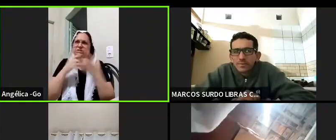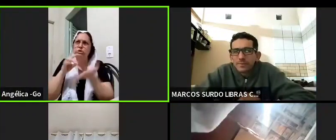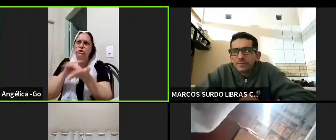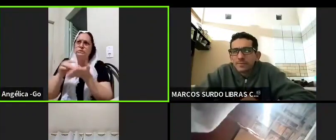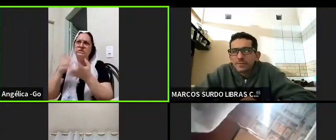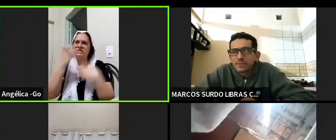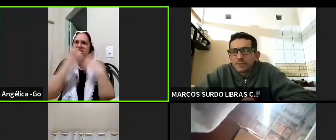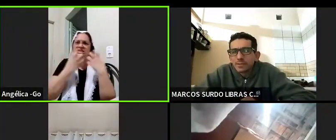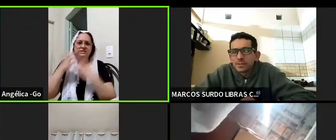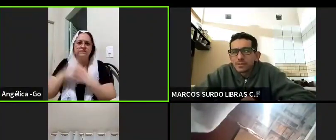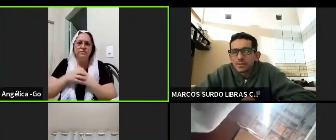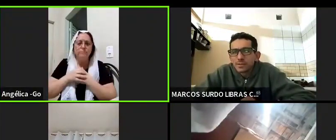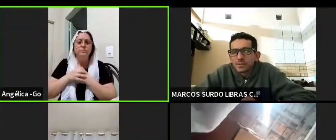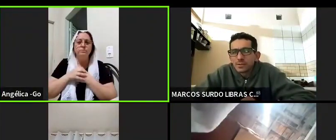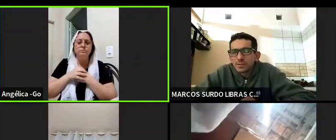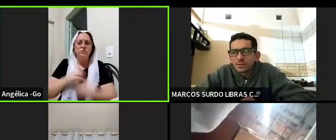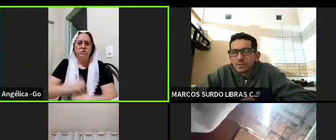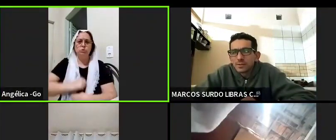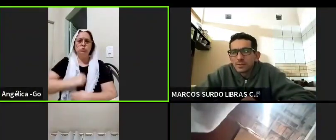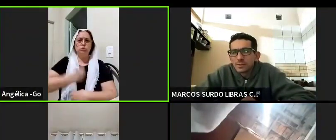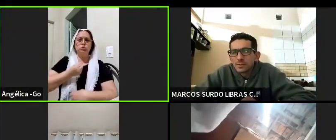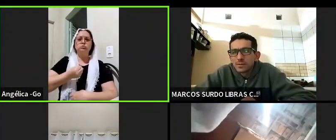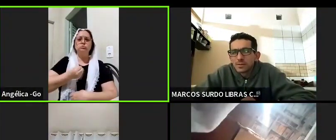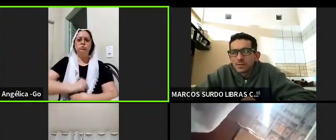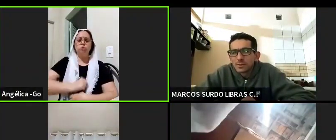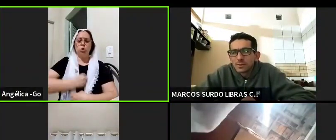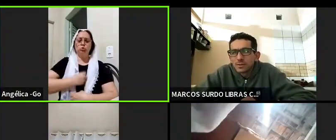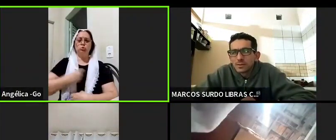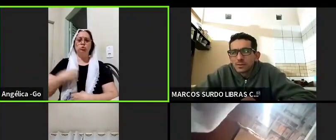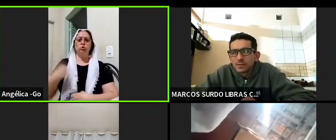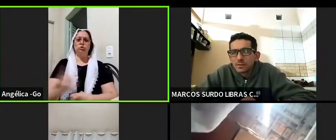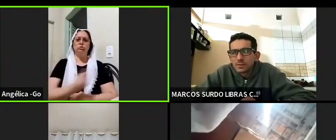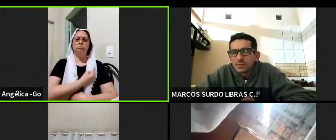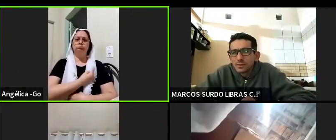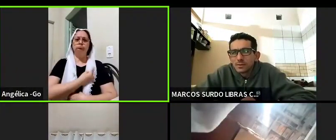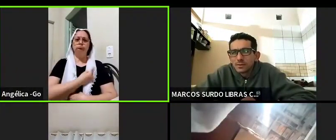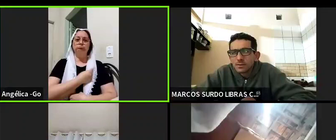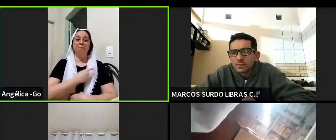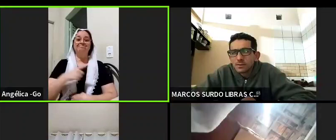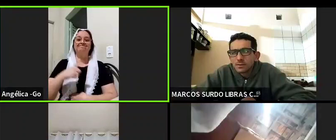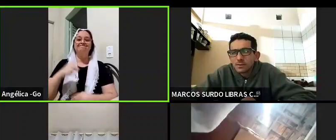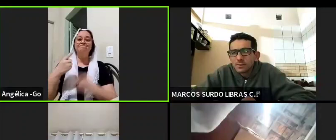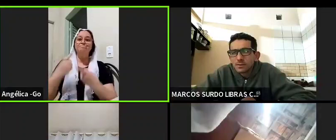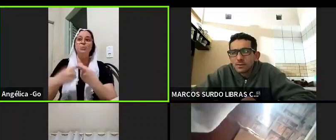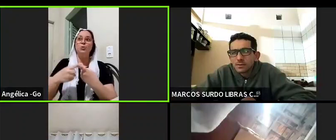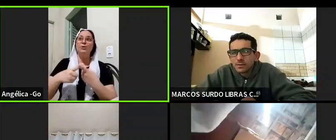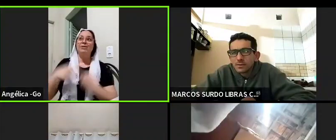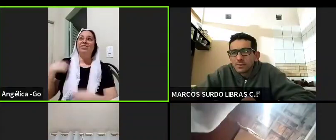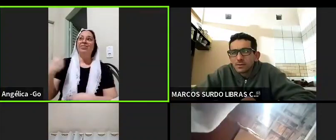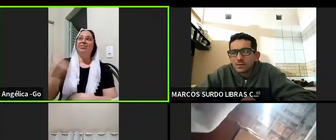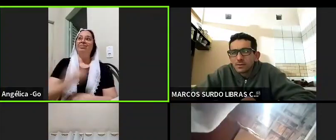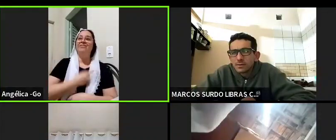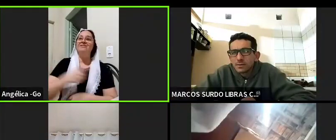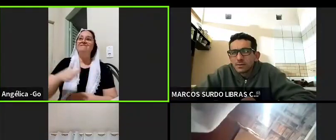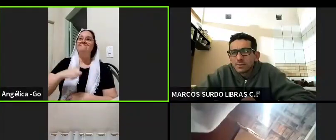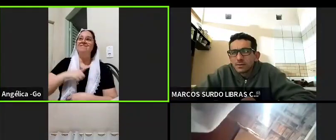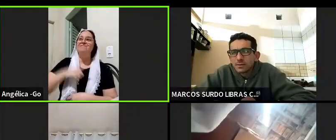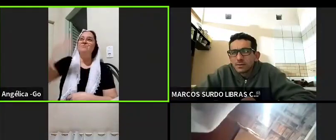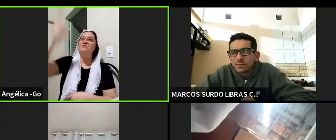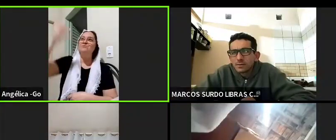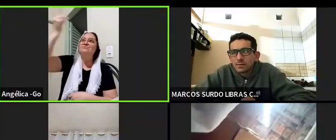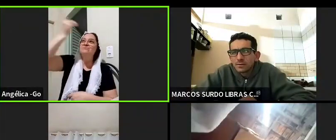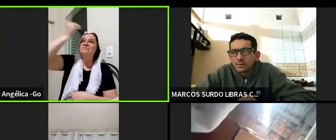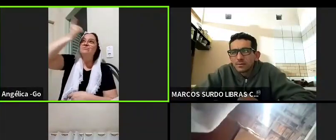vida, porque a verdade do Pai, do Filho e do Espírito Santo, aleluia, escudo na tua presença.